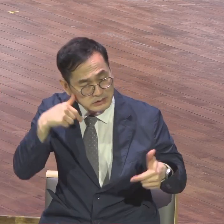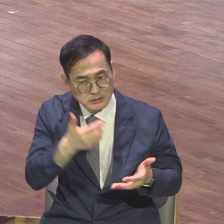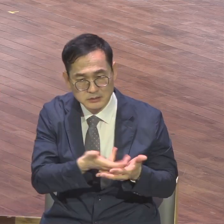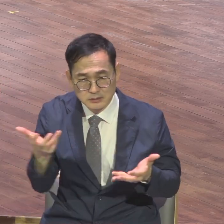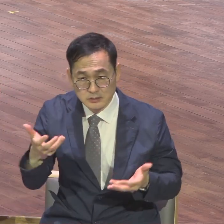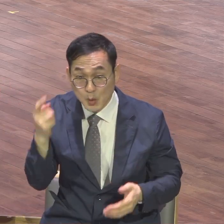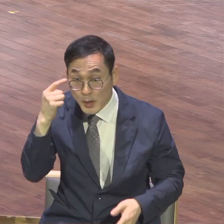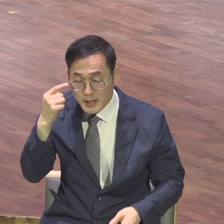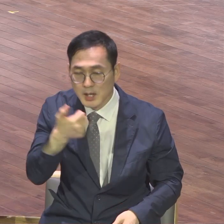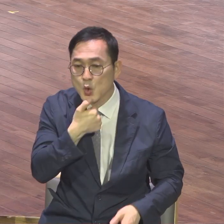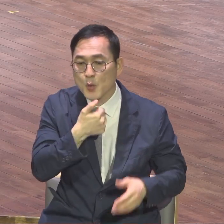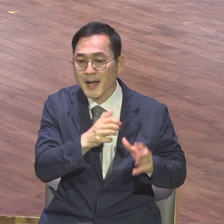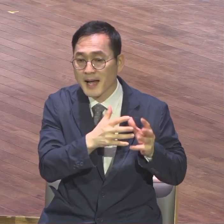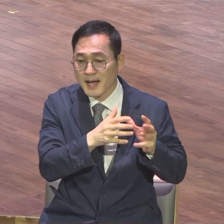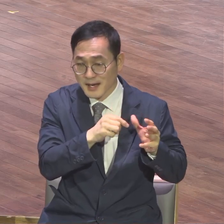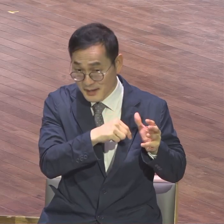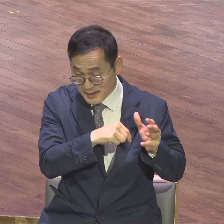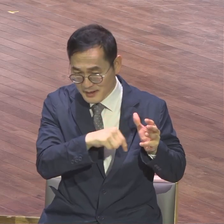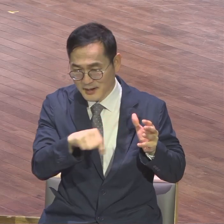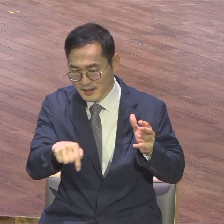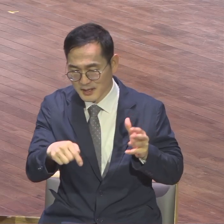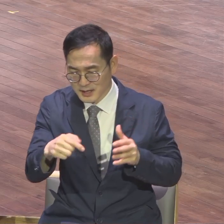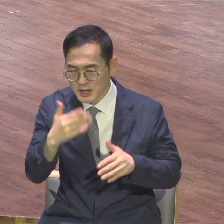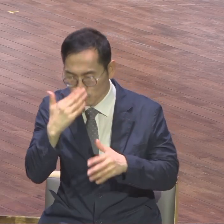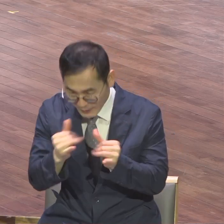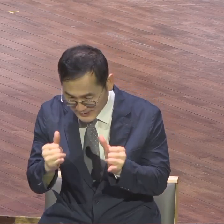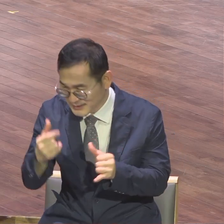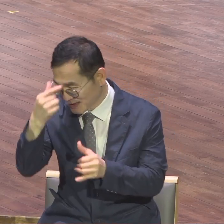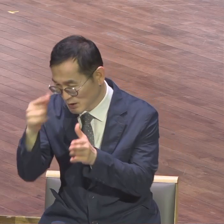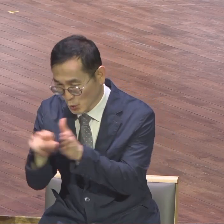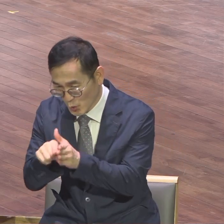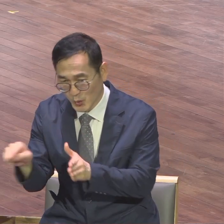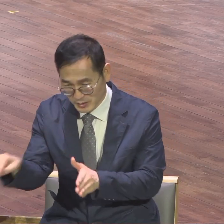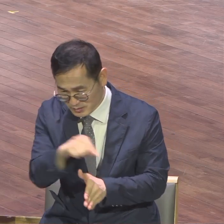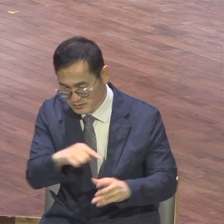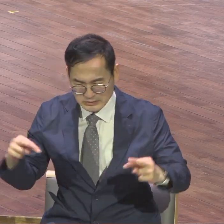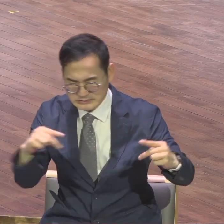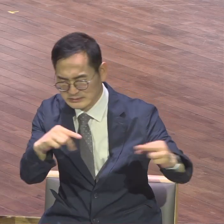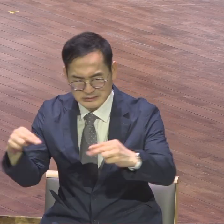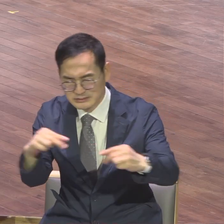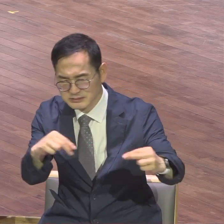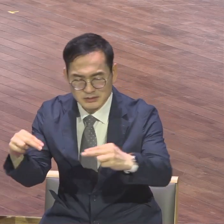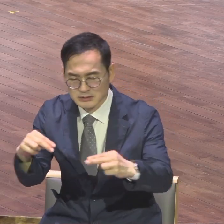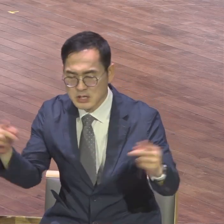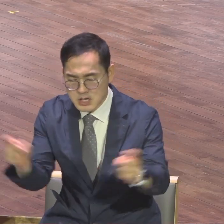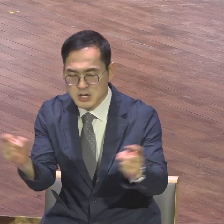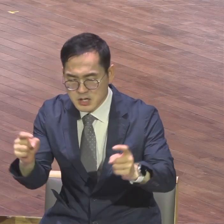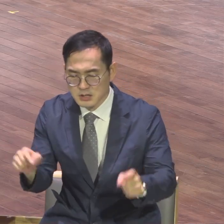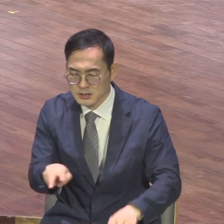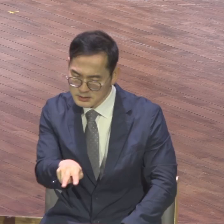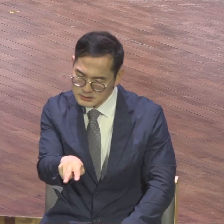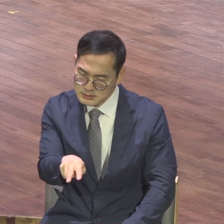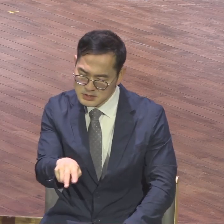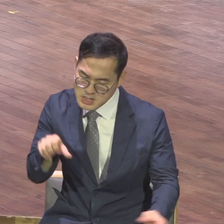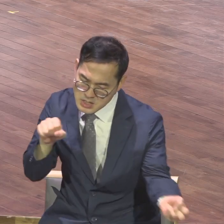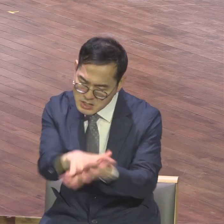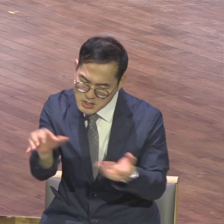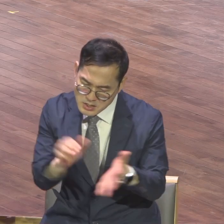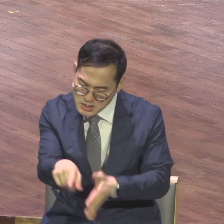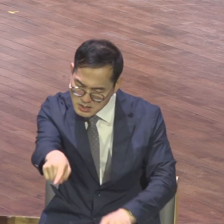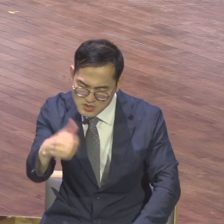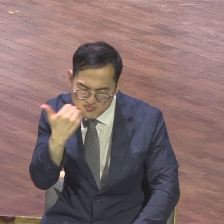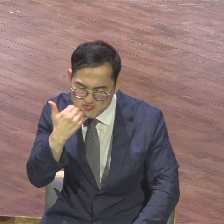당시 로마에서 유대인과 이 기독교인 간의 논쟁이 많아 있었는데 이것이 빌미가 되고 소동이